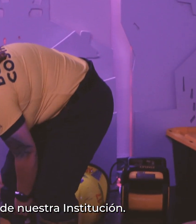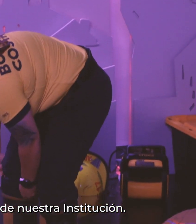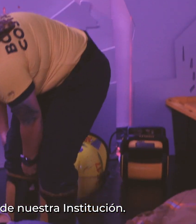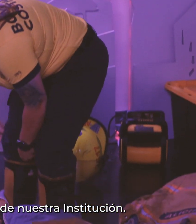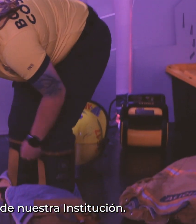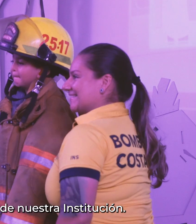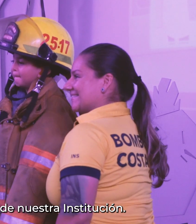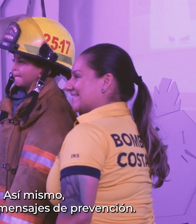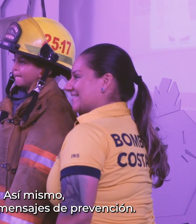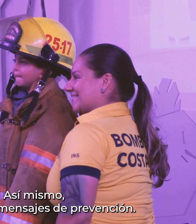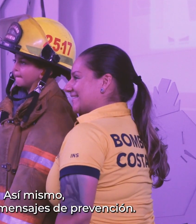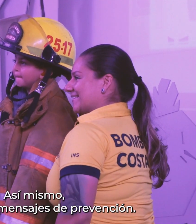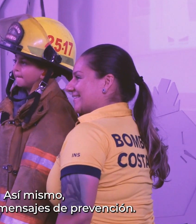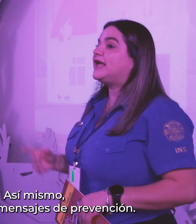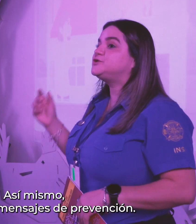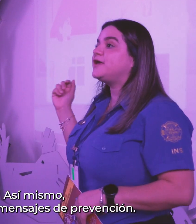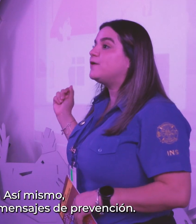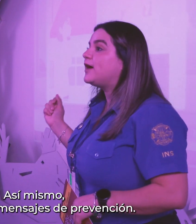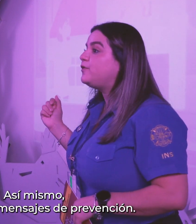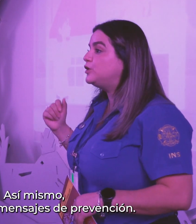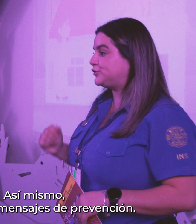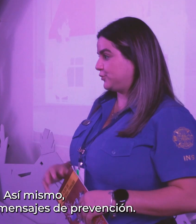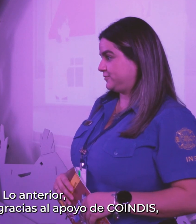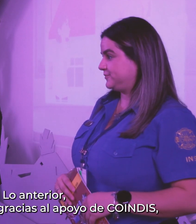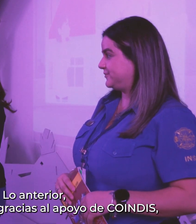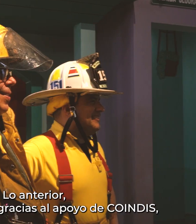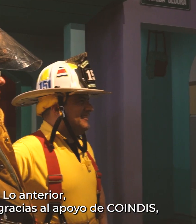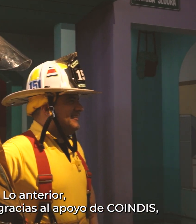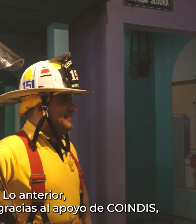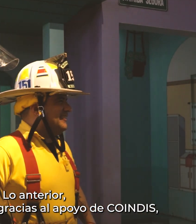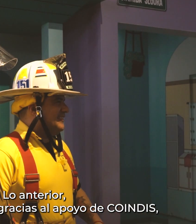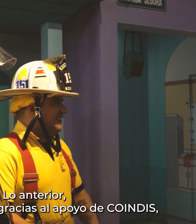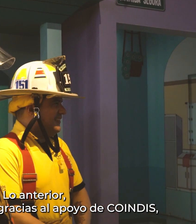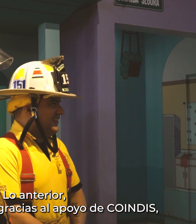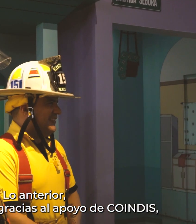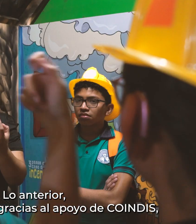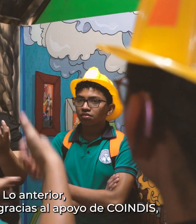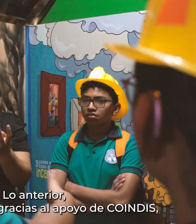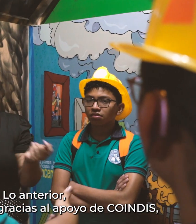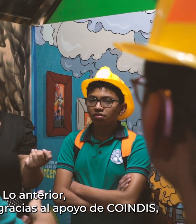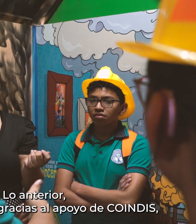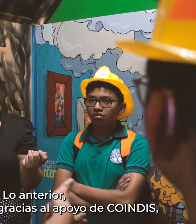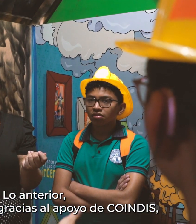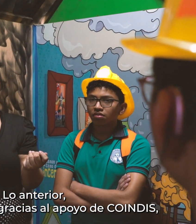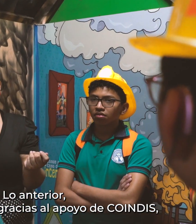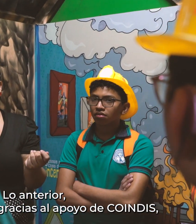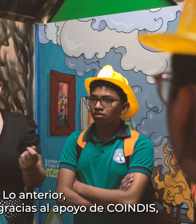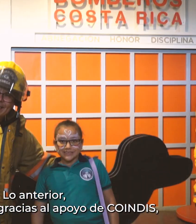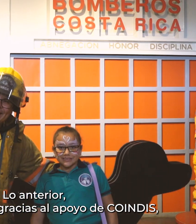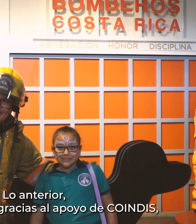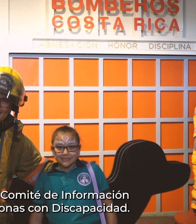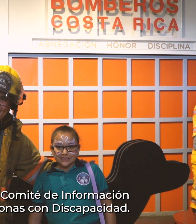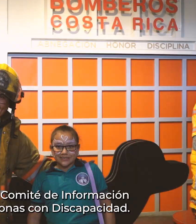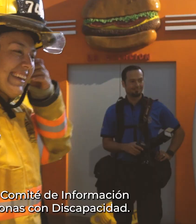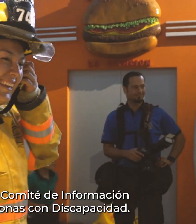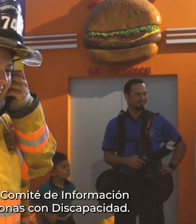de nuestra institución. Asimismo, brindamos mensajes de prevención, lo anterior en Lesco. Esto gracias al apoyo de